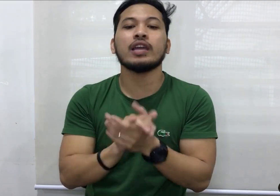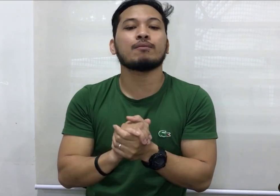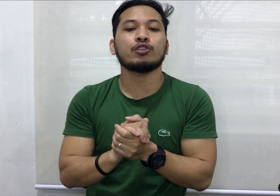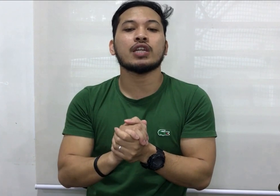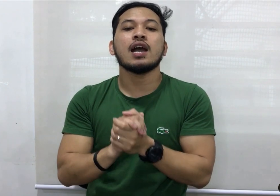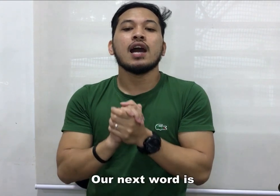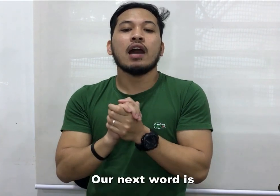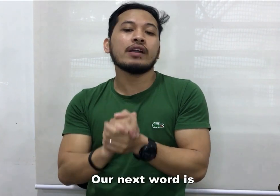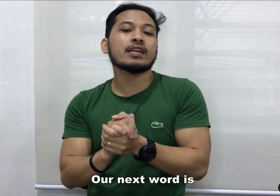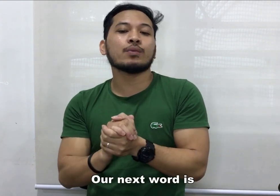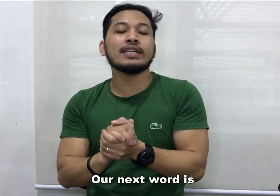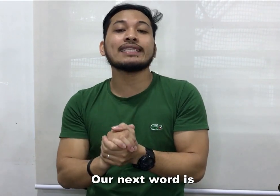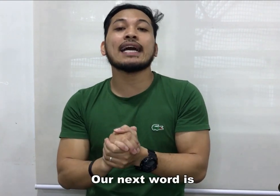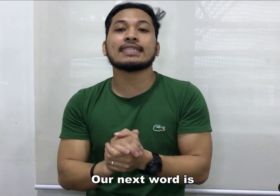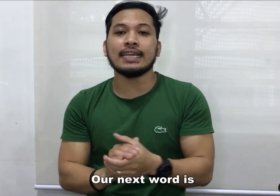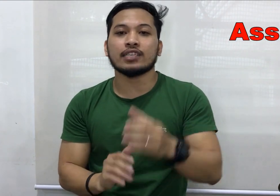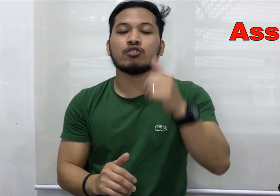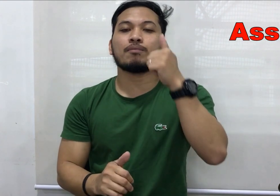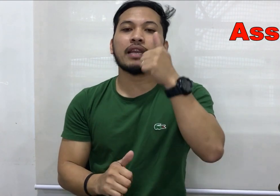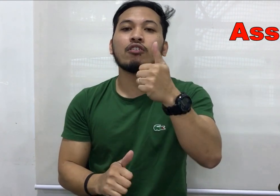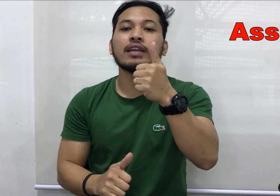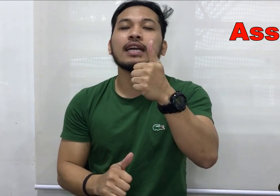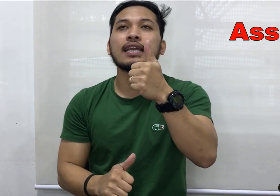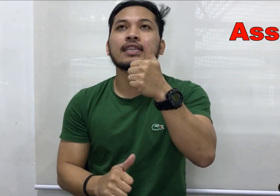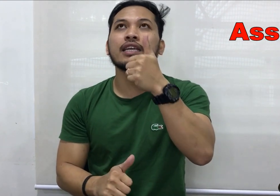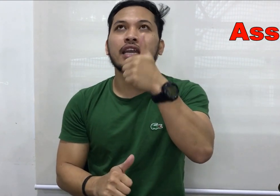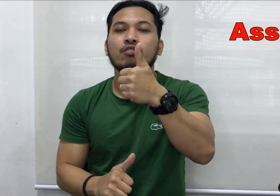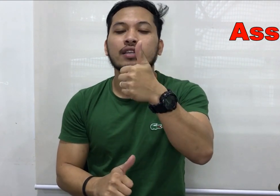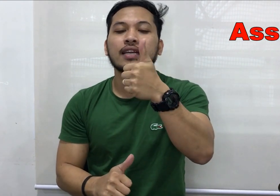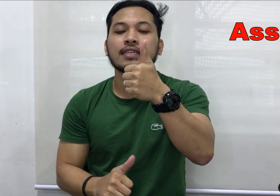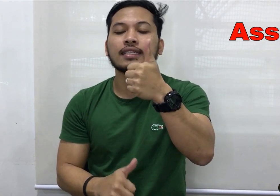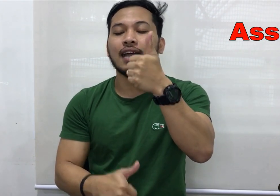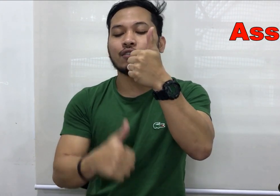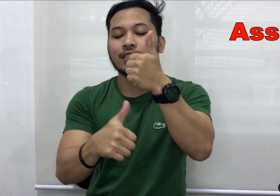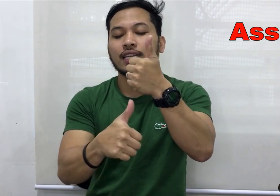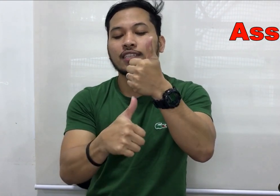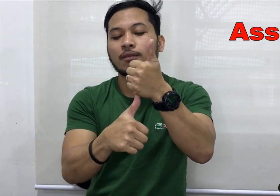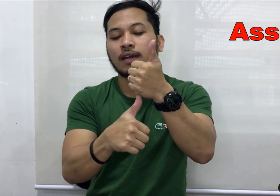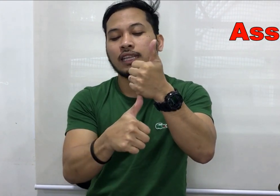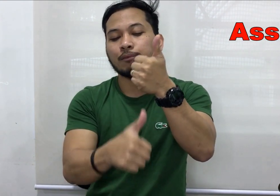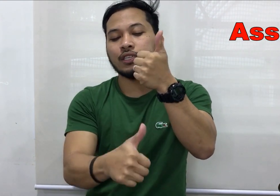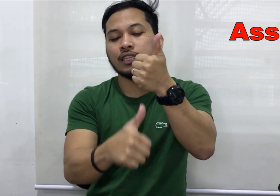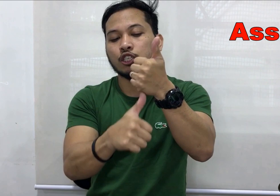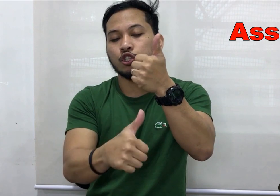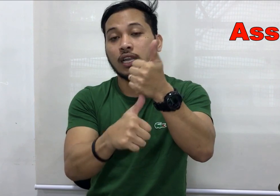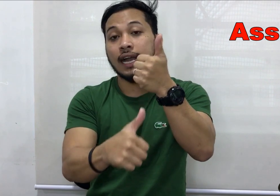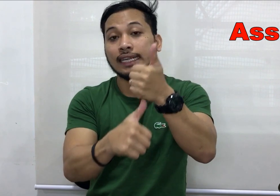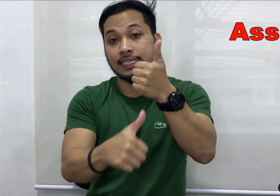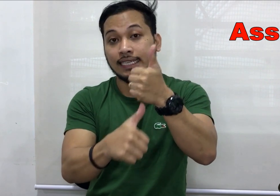okay lang po yun. Our next word is assist. So, pareho kayong naka-letter A. Yung isa nasa taas, yung isa nasa baba, tapos i-touch nyo lang.